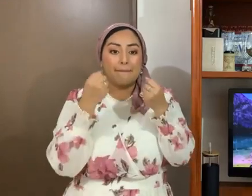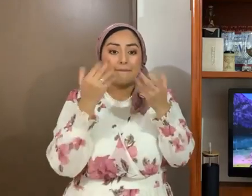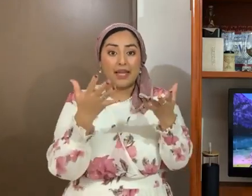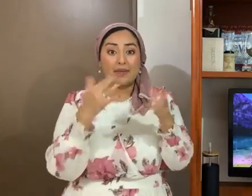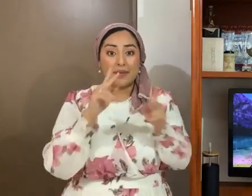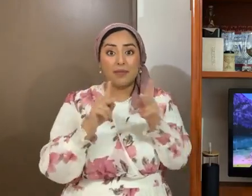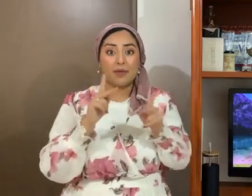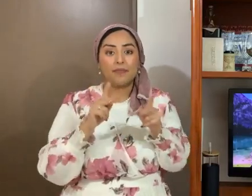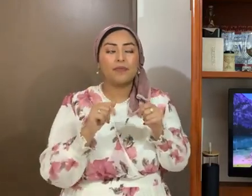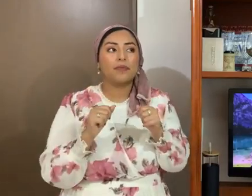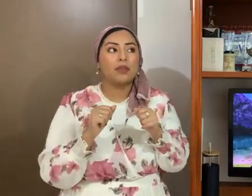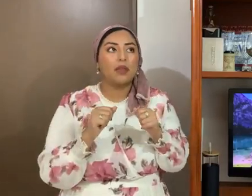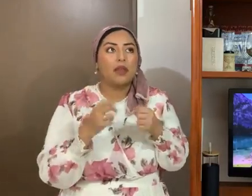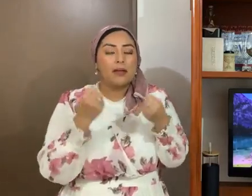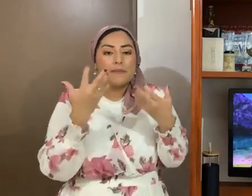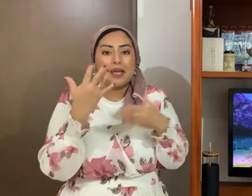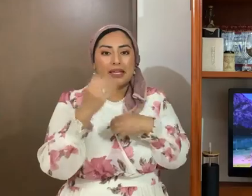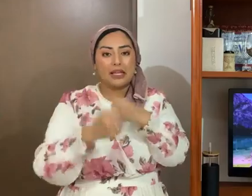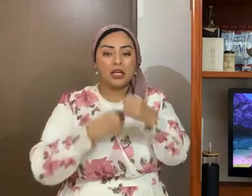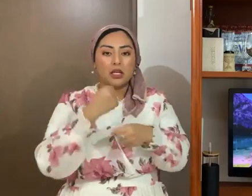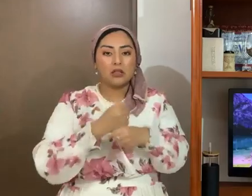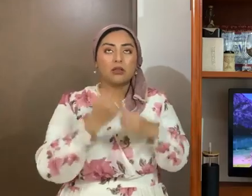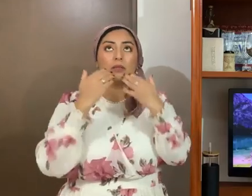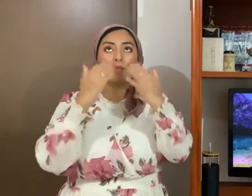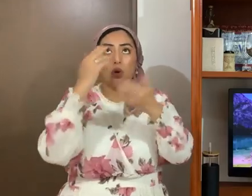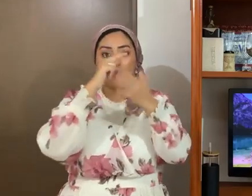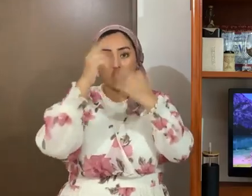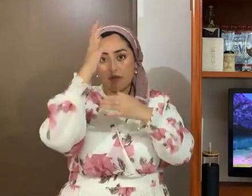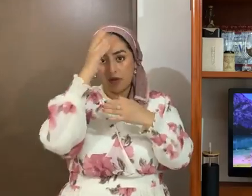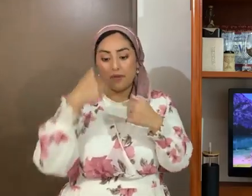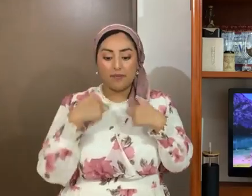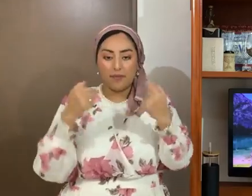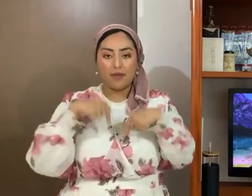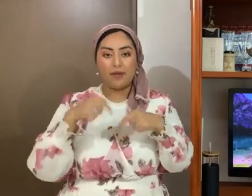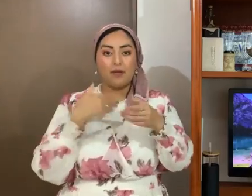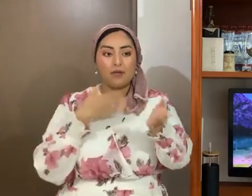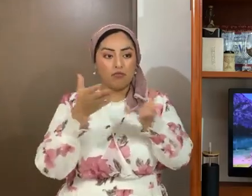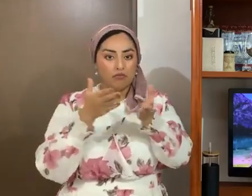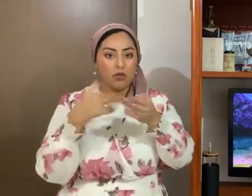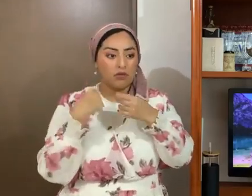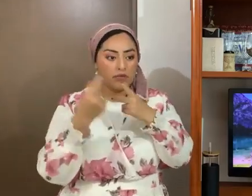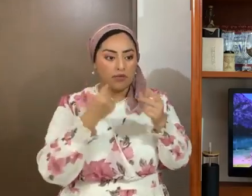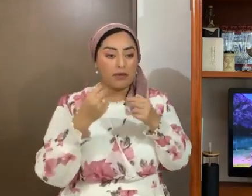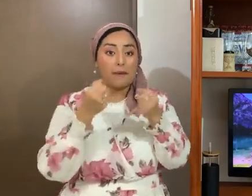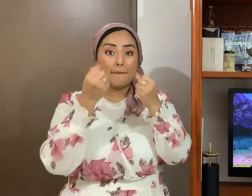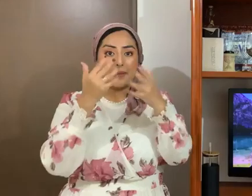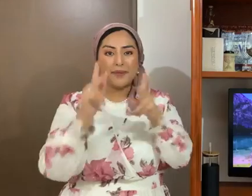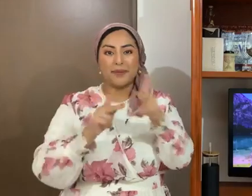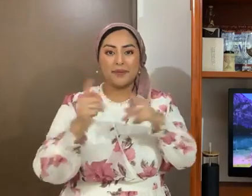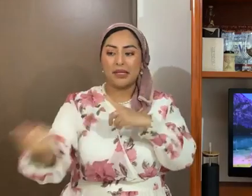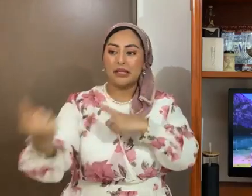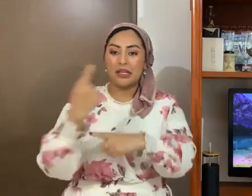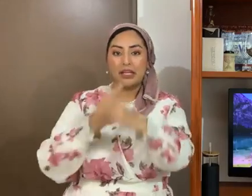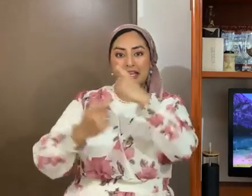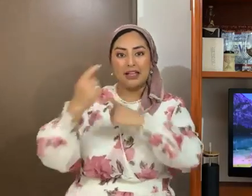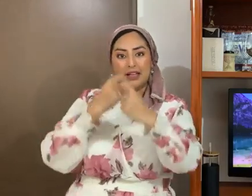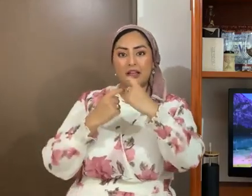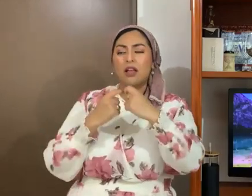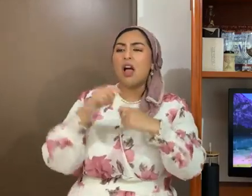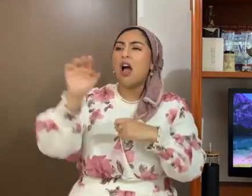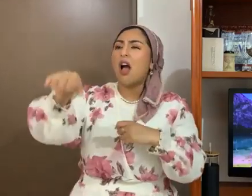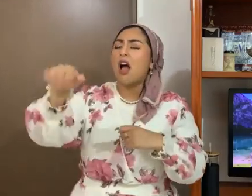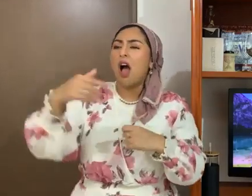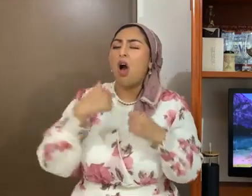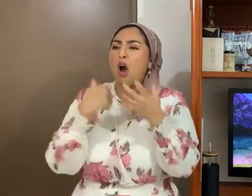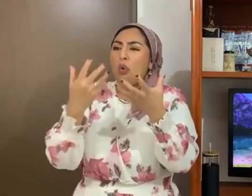Muchos, a lo largo de todos los años que llevo, gracias al Eterno, pudiendo servir en la obra, me han preguntado o me han dicho que